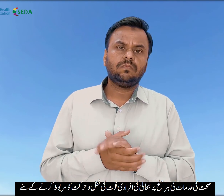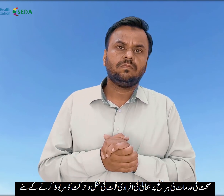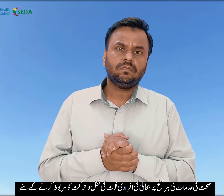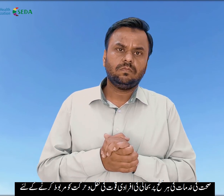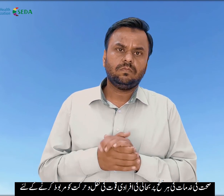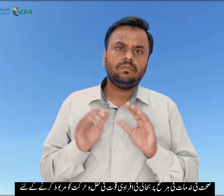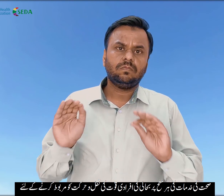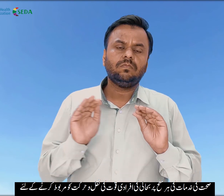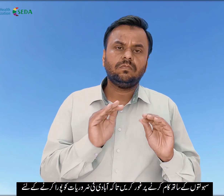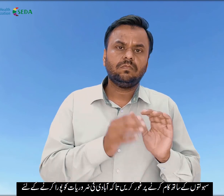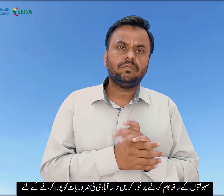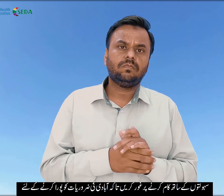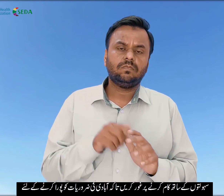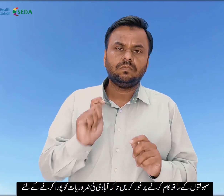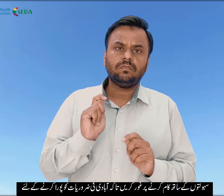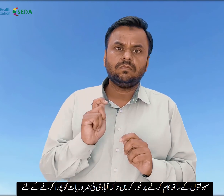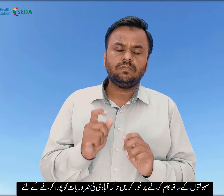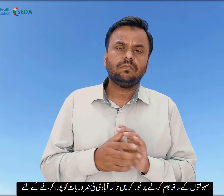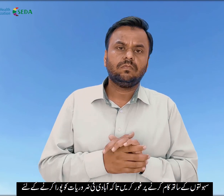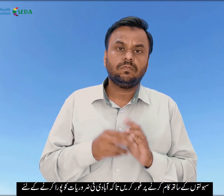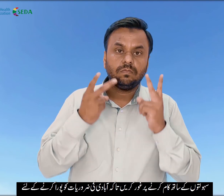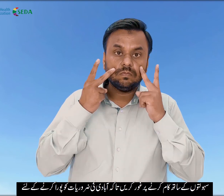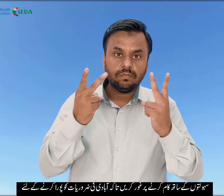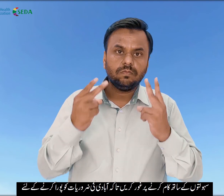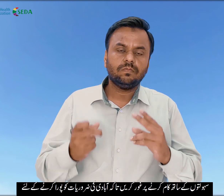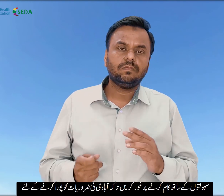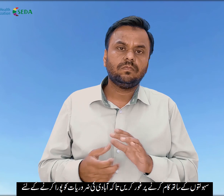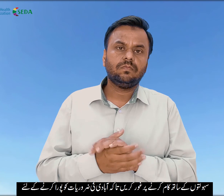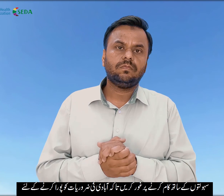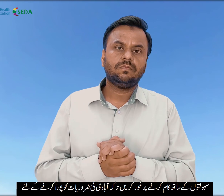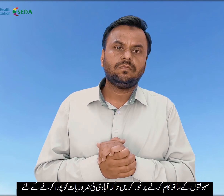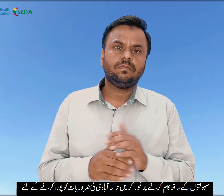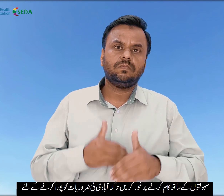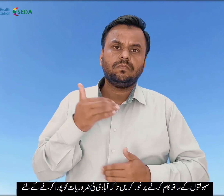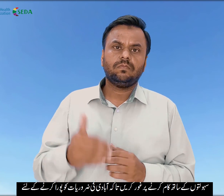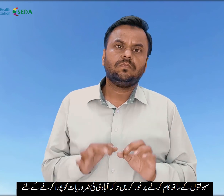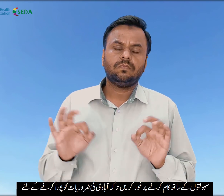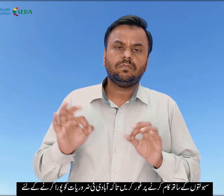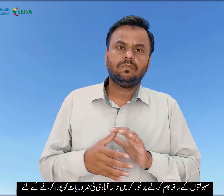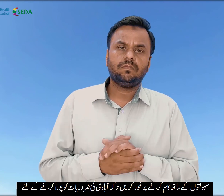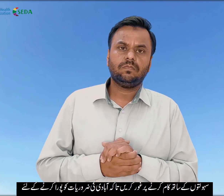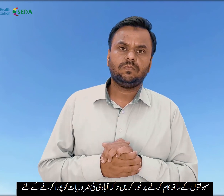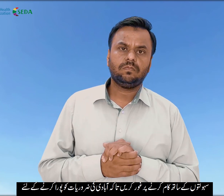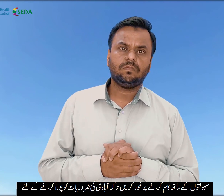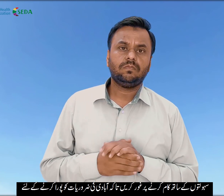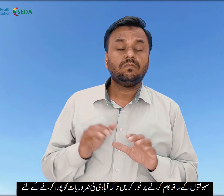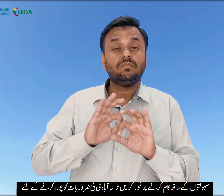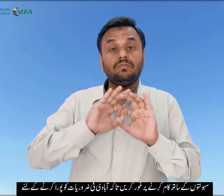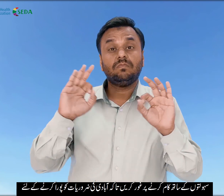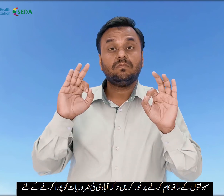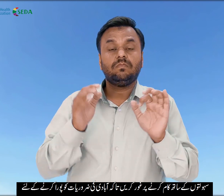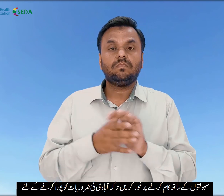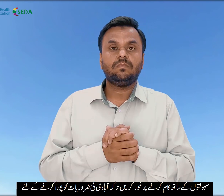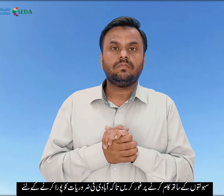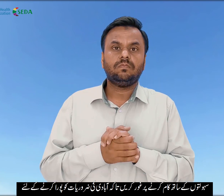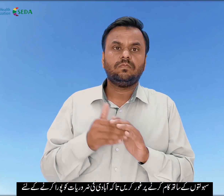لیے سہولتوں کے ساتھ کام کرنے پر غور کریں تاکہ آبادی کی ضروریات کو پورا کرنے کے